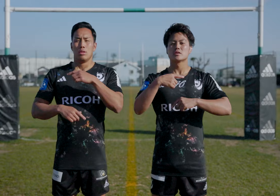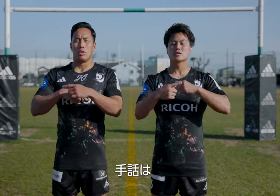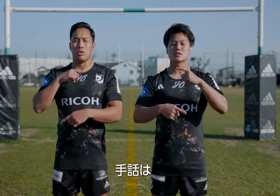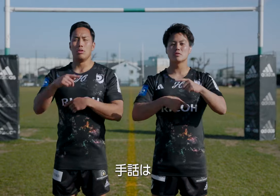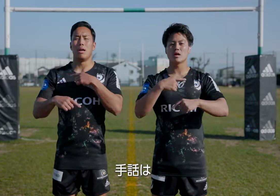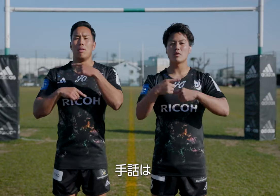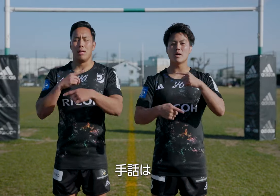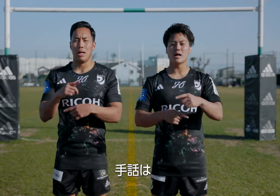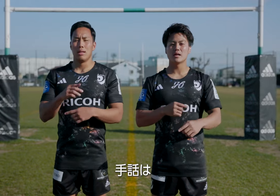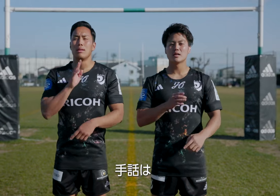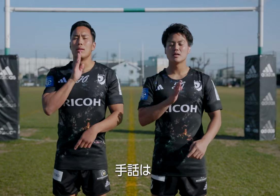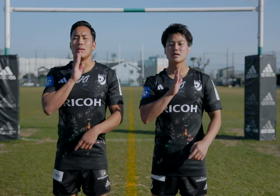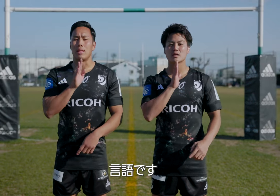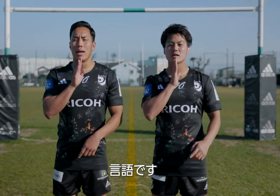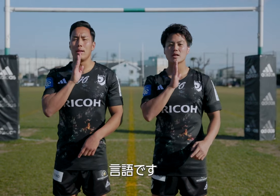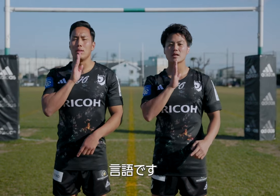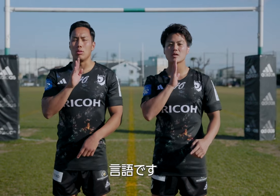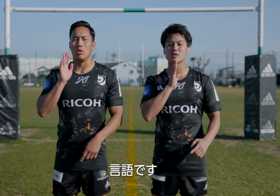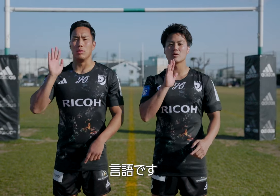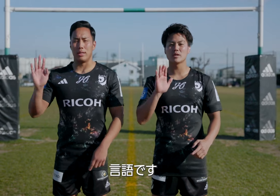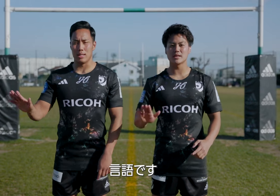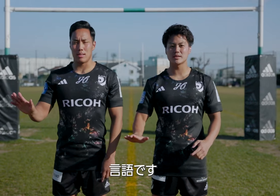手話は言語です。